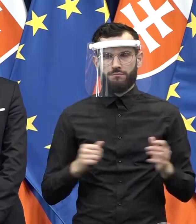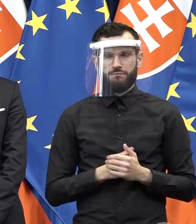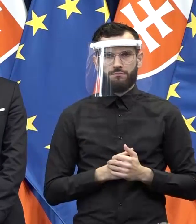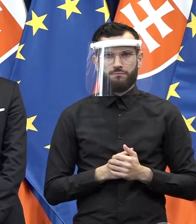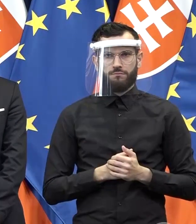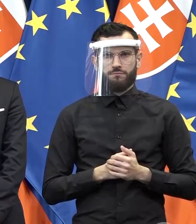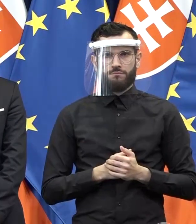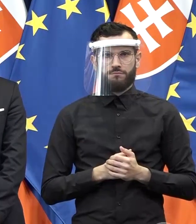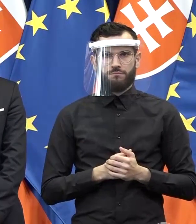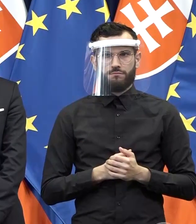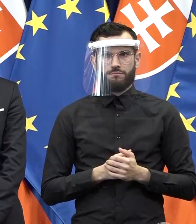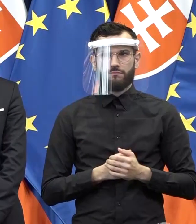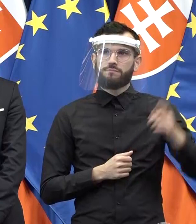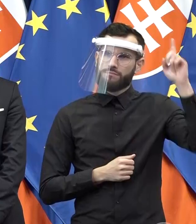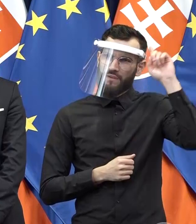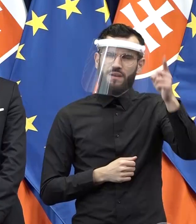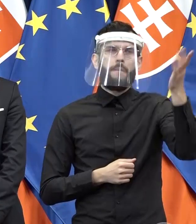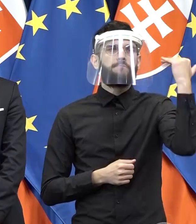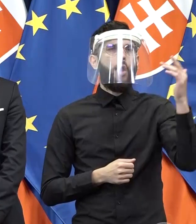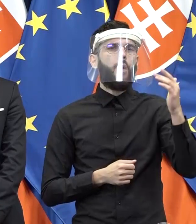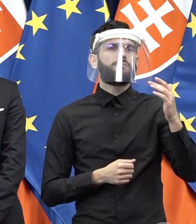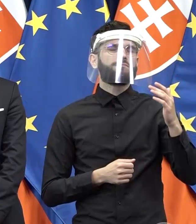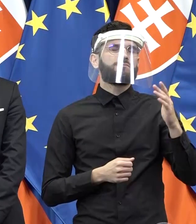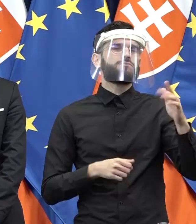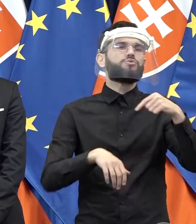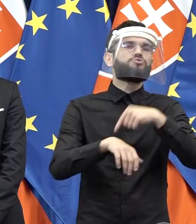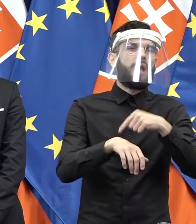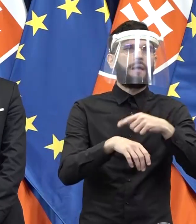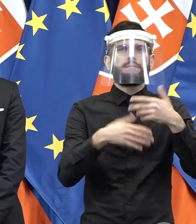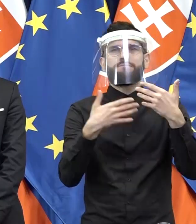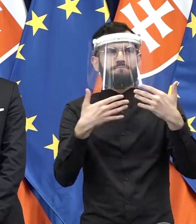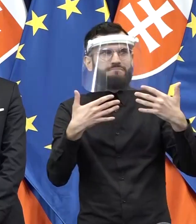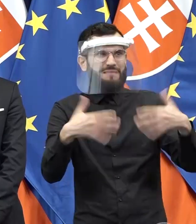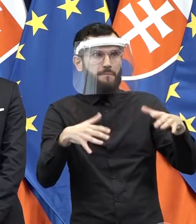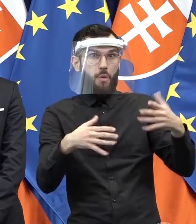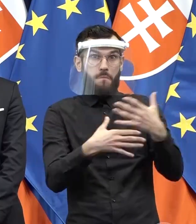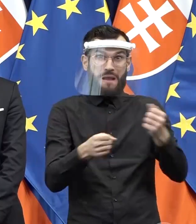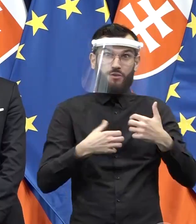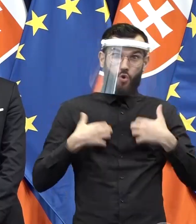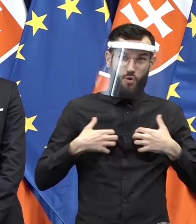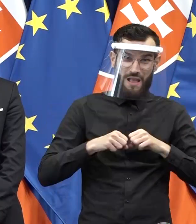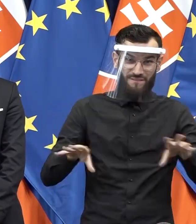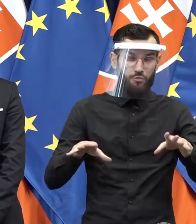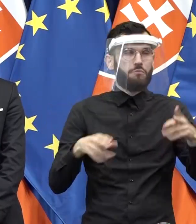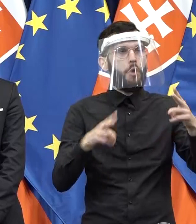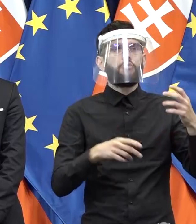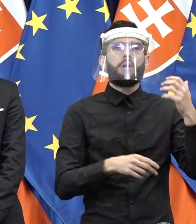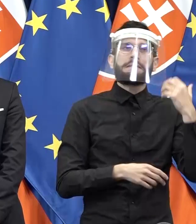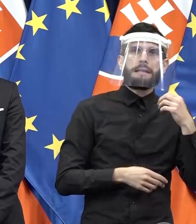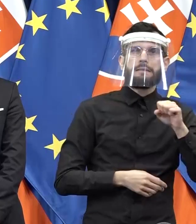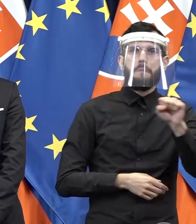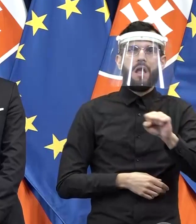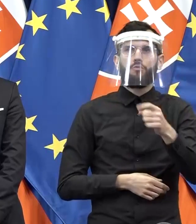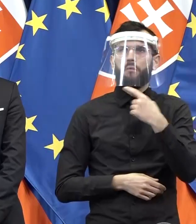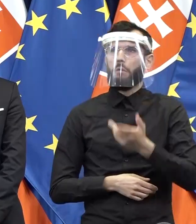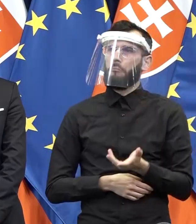za mierového času, ak by sme nebojovali s touto chorobou, by obce a mesta reagovali späť. Nie,